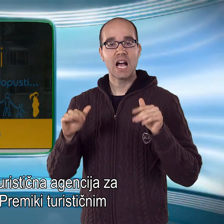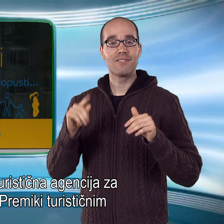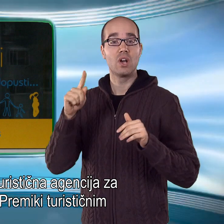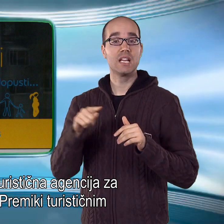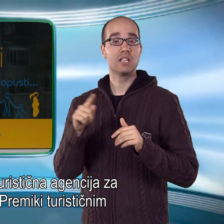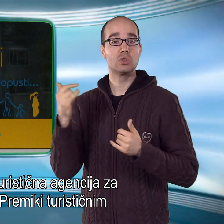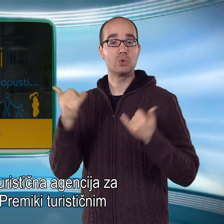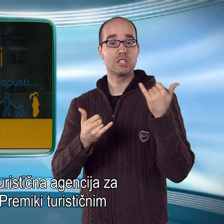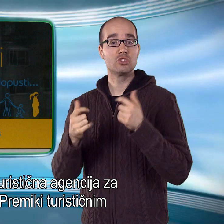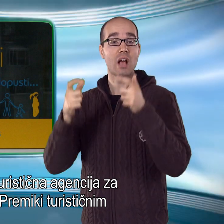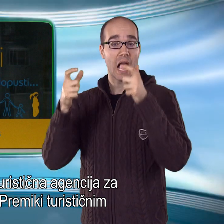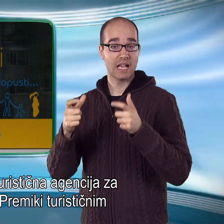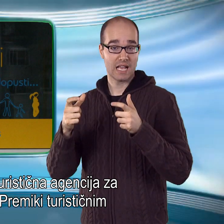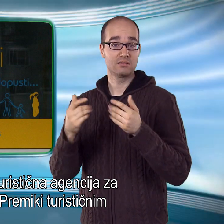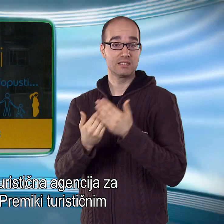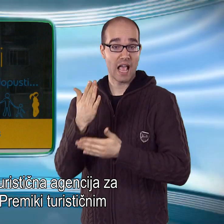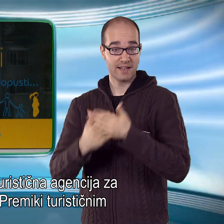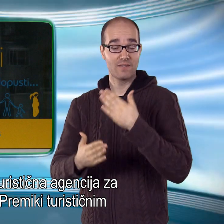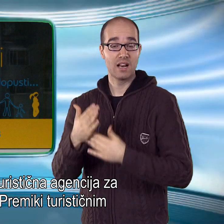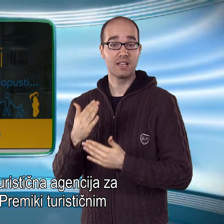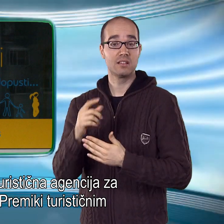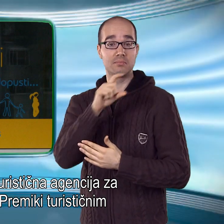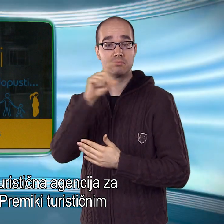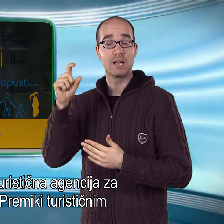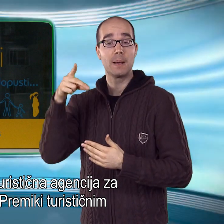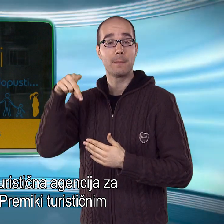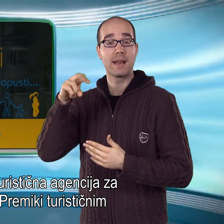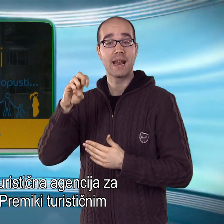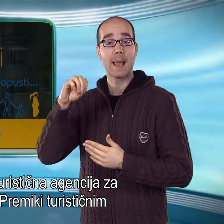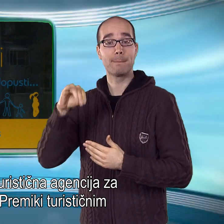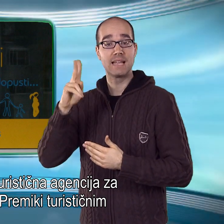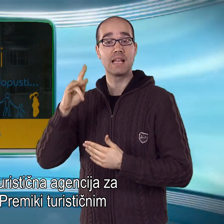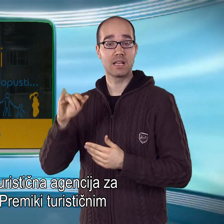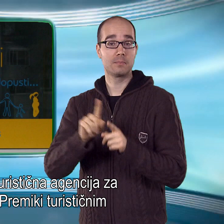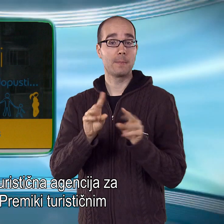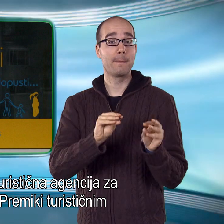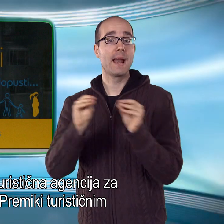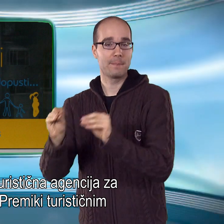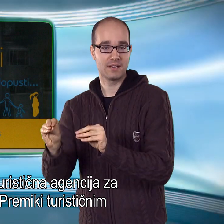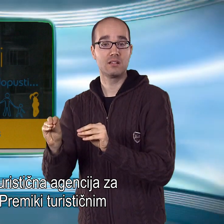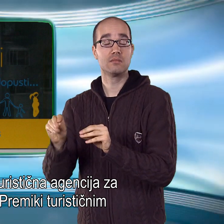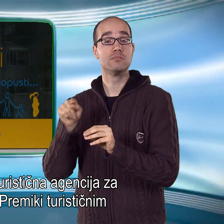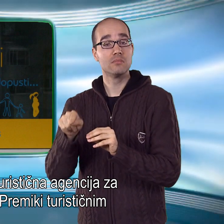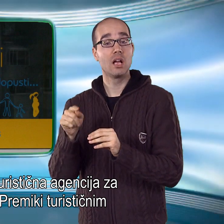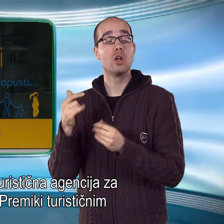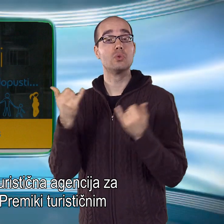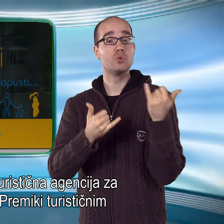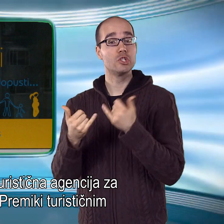Zavod in turistična agencija za invalide Premiki turističnim organizacijam podeljuje certifikat Invalidom